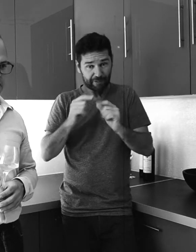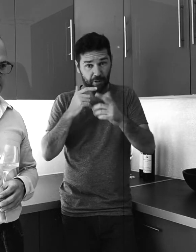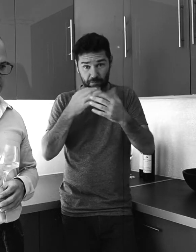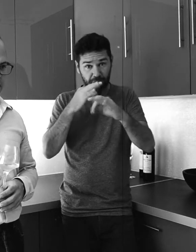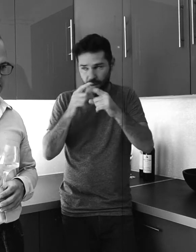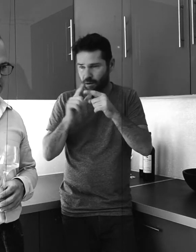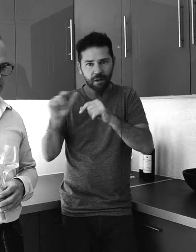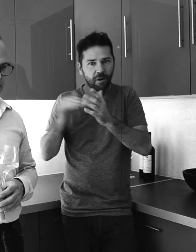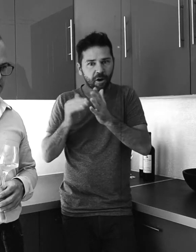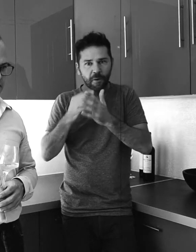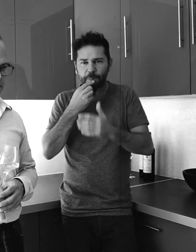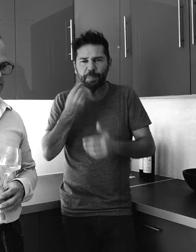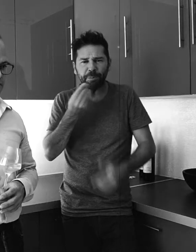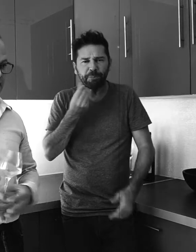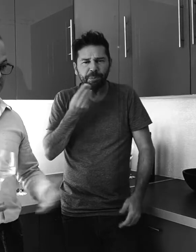donc